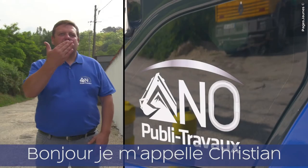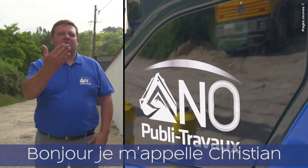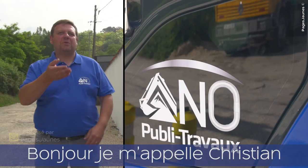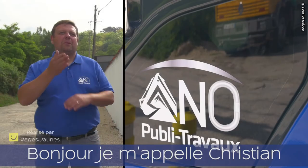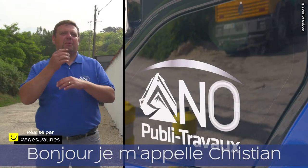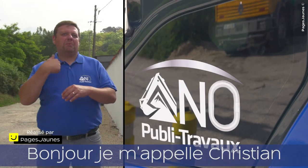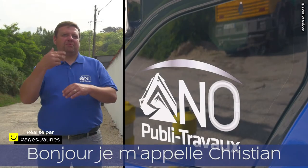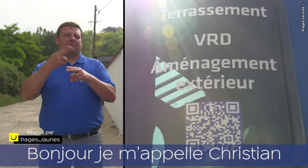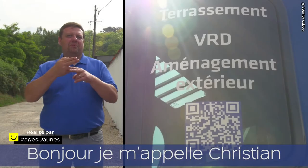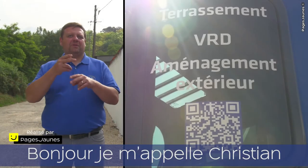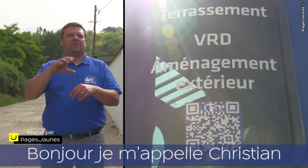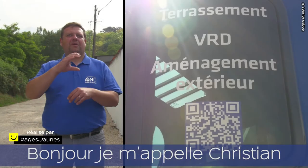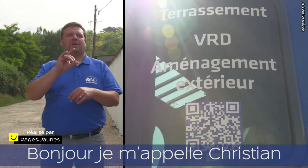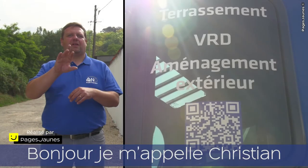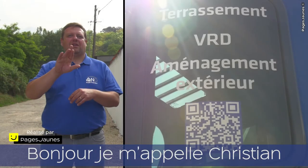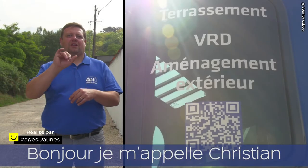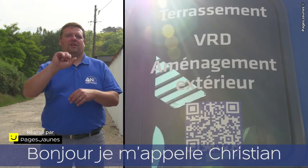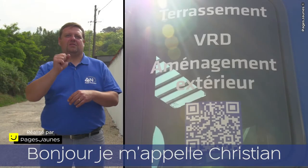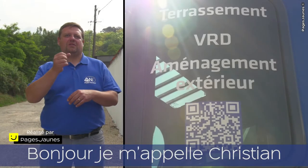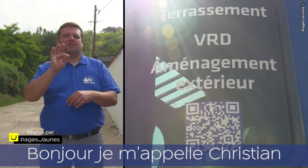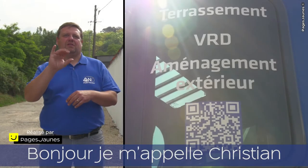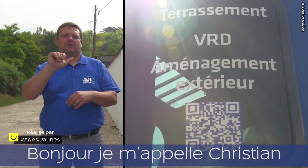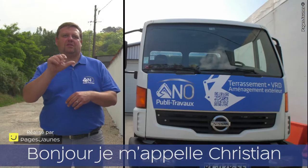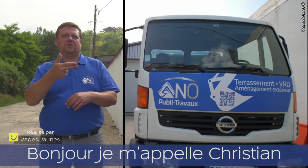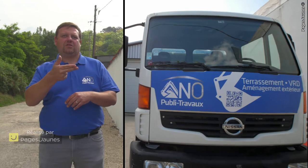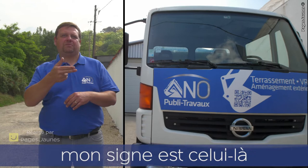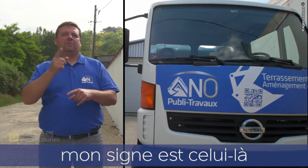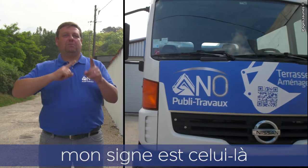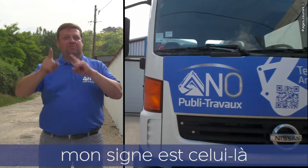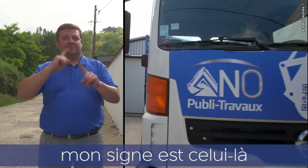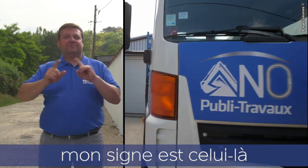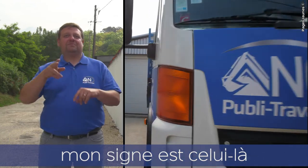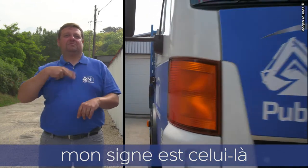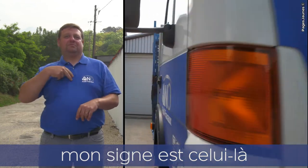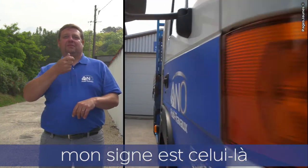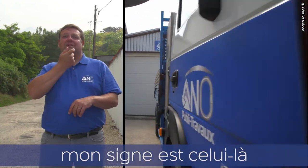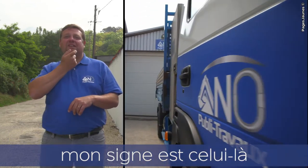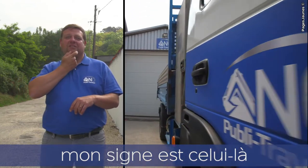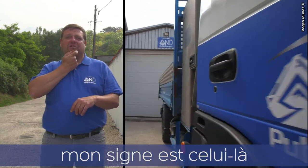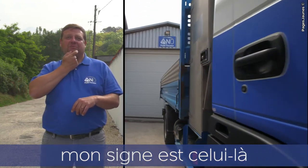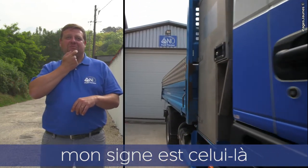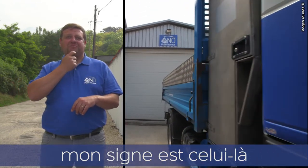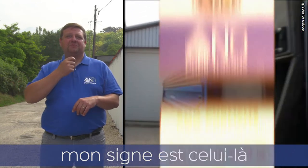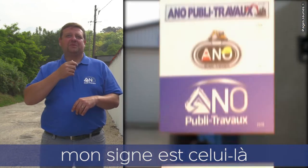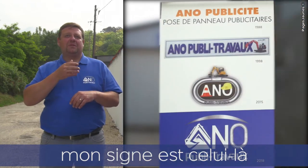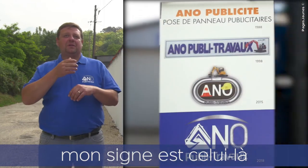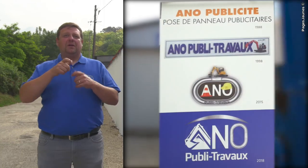Bonjour, je m'appelle Christian. Mon signe est celui-là.